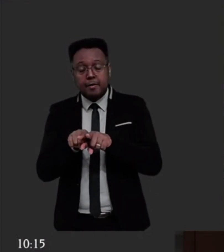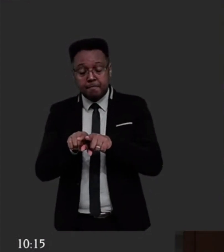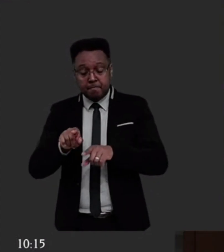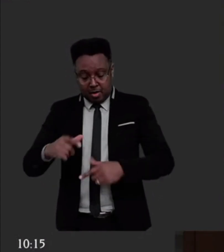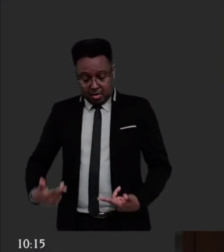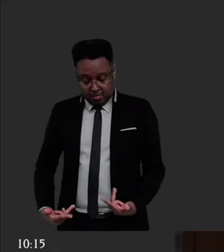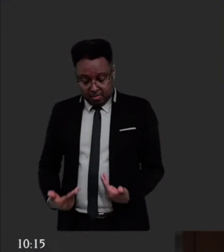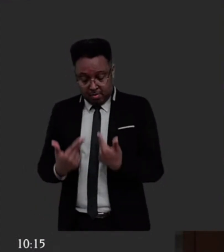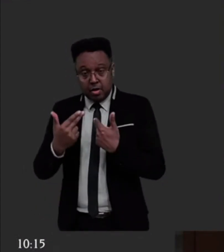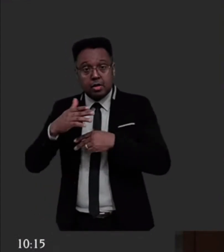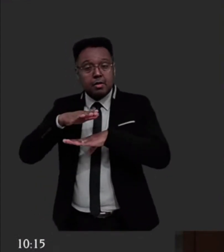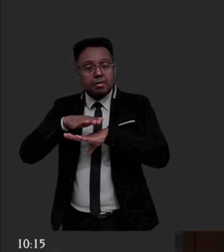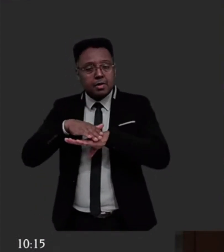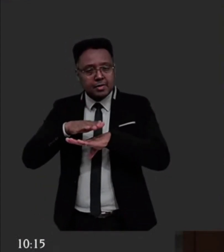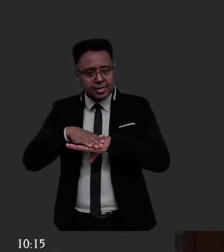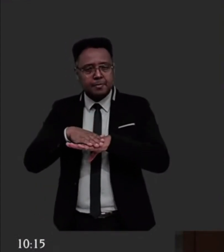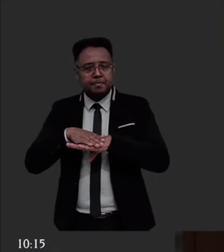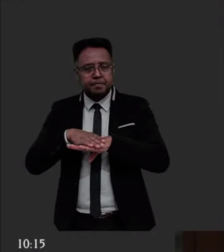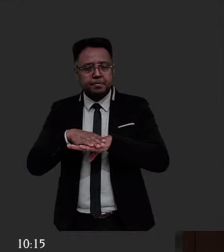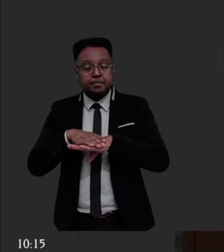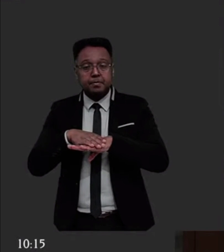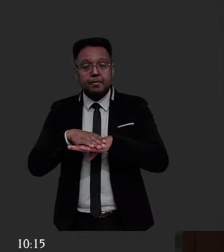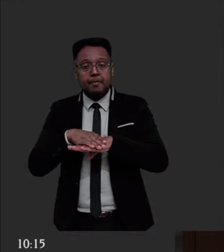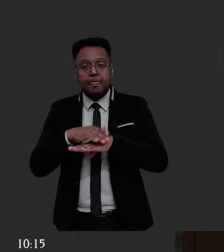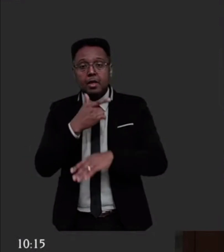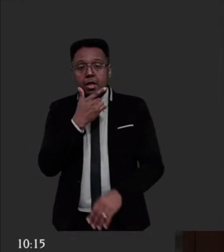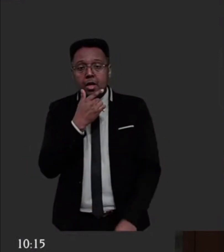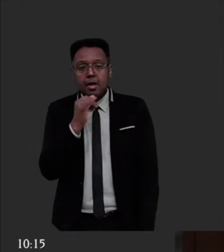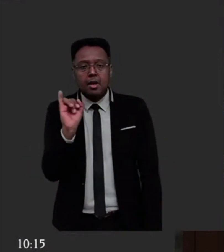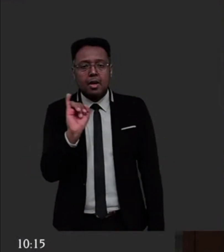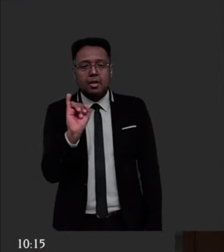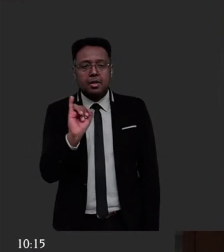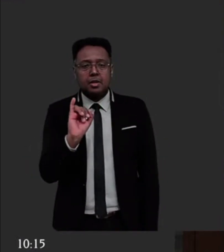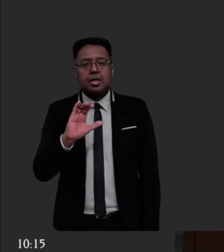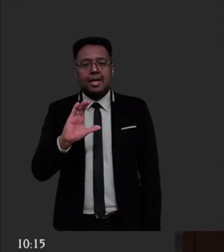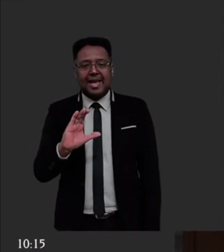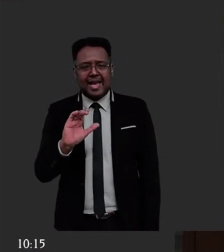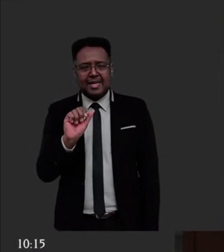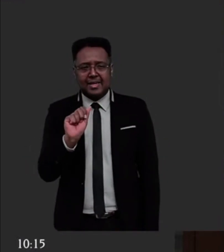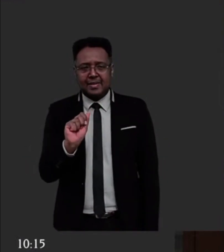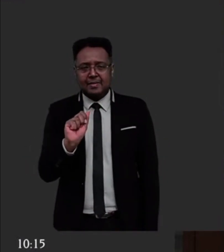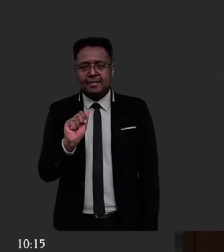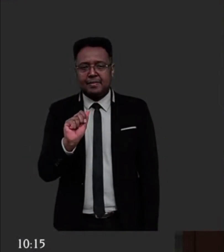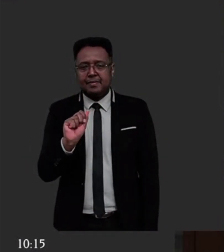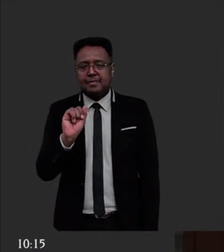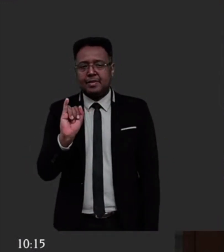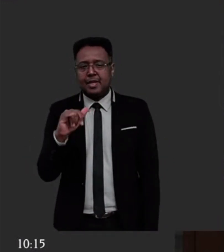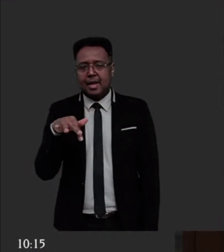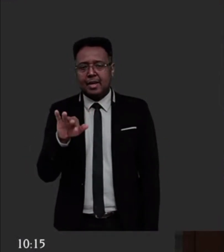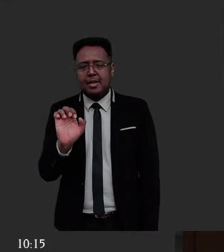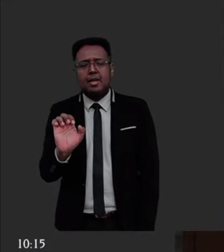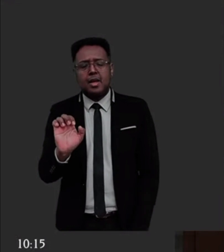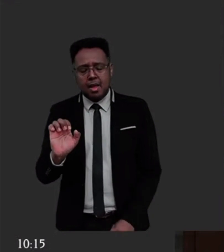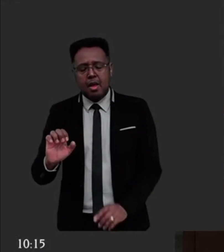por cirurgia. O irmão Kaique Mateus, de Iguatemi, Maringá, sofreu um acidente